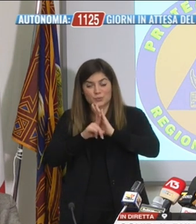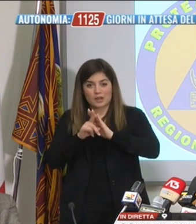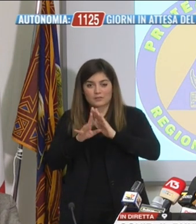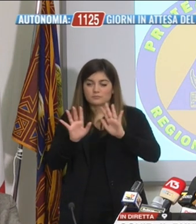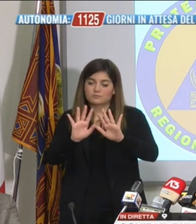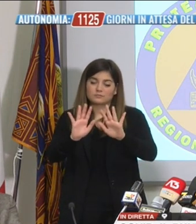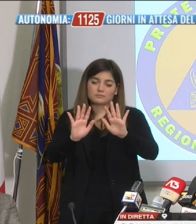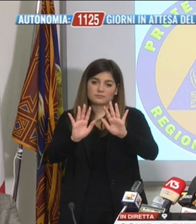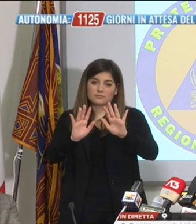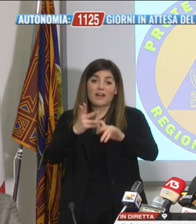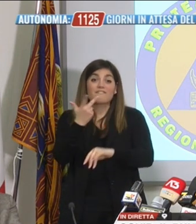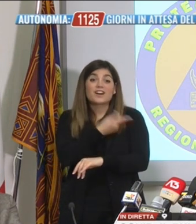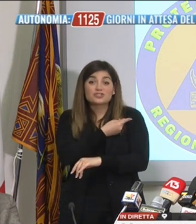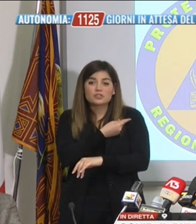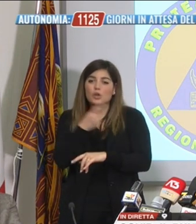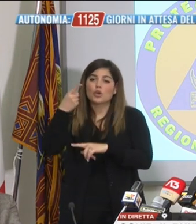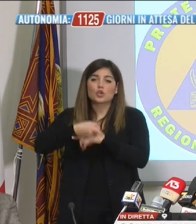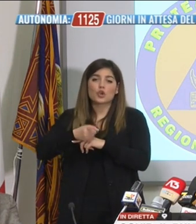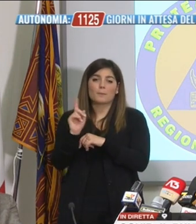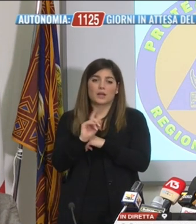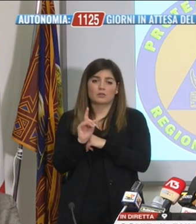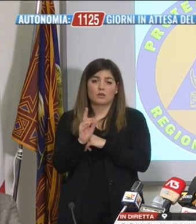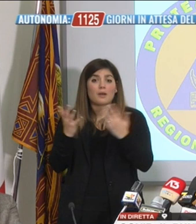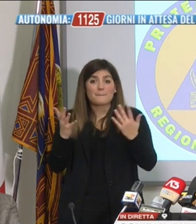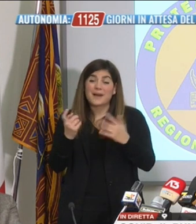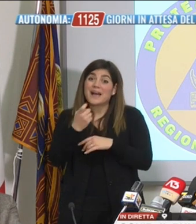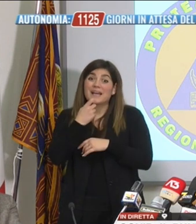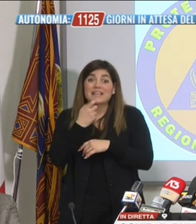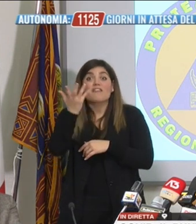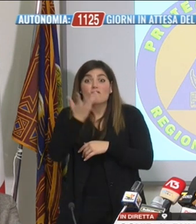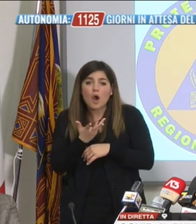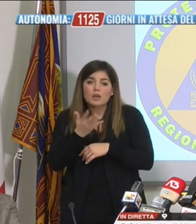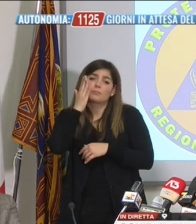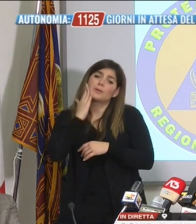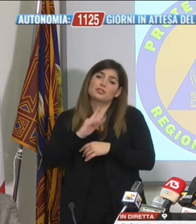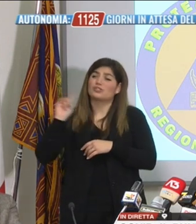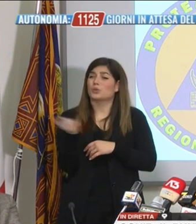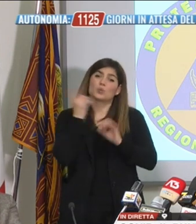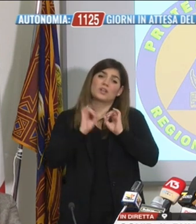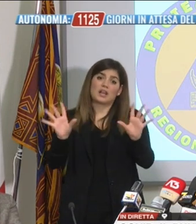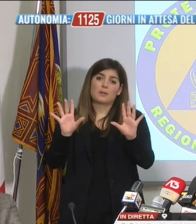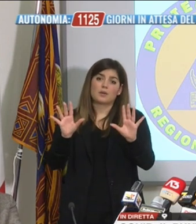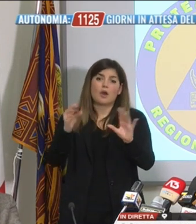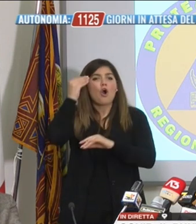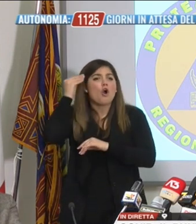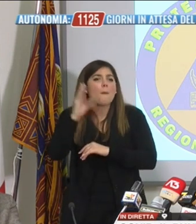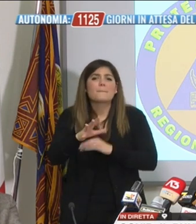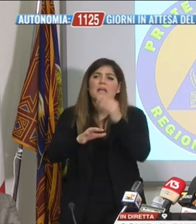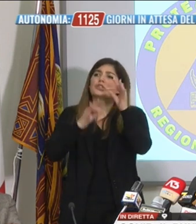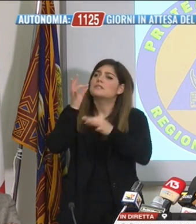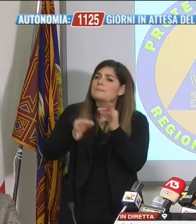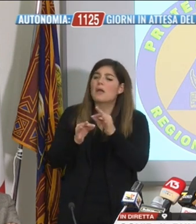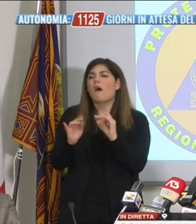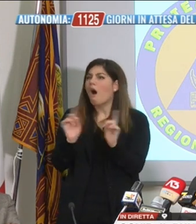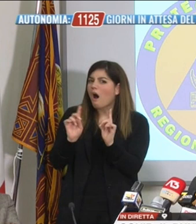non è obbligatorio. Però lasciate la libertà di chi vuole farselo, che se lo faccia. Senza avere i commenti vostri che vengono a spiegare che non devono